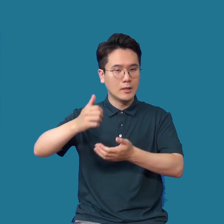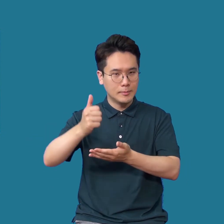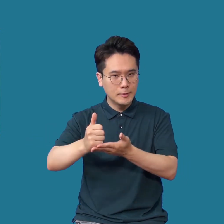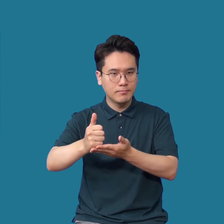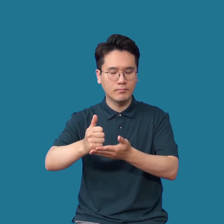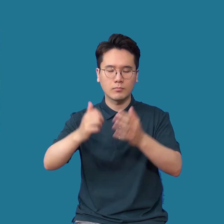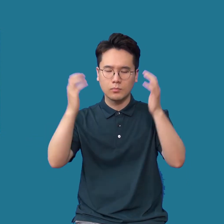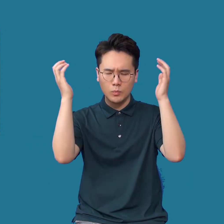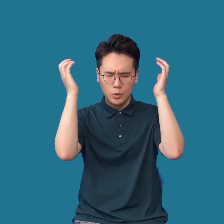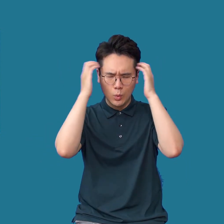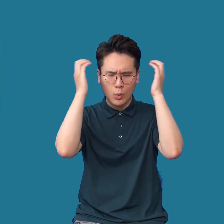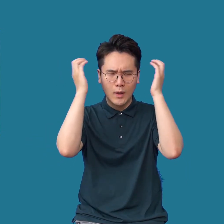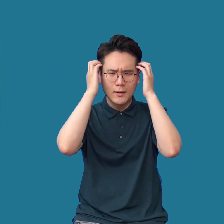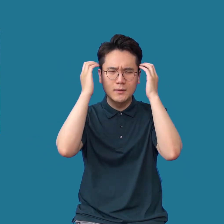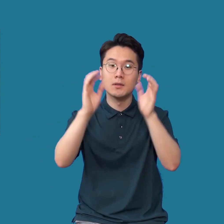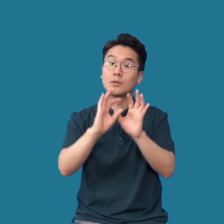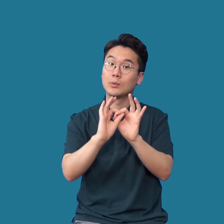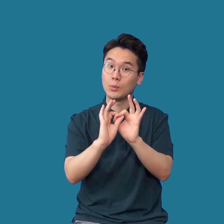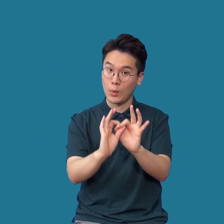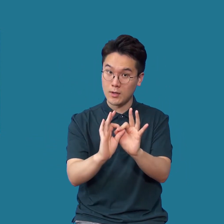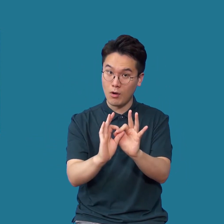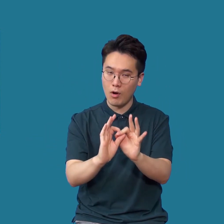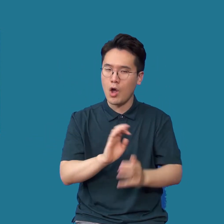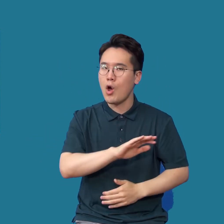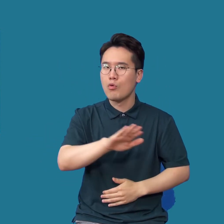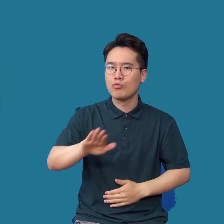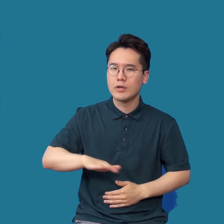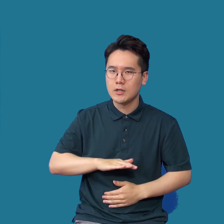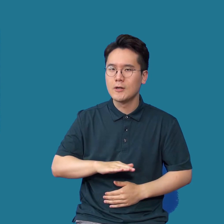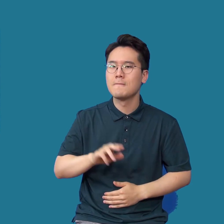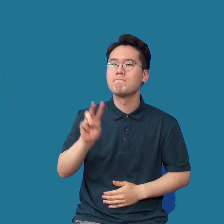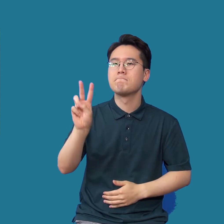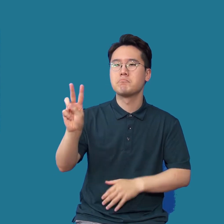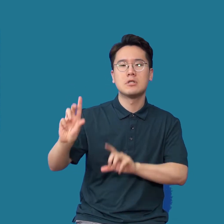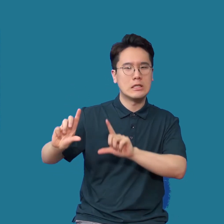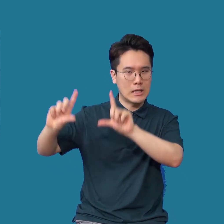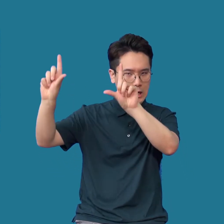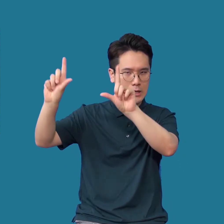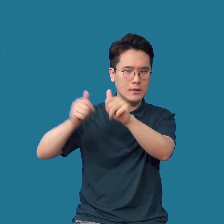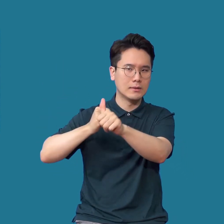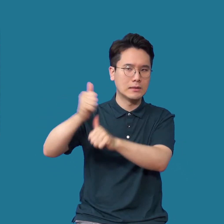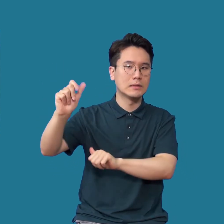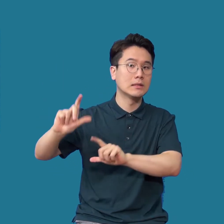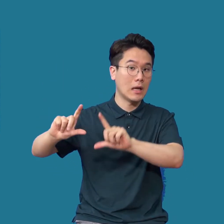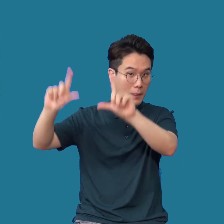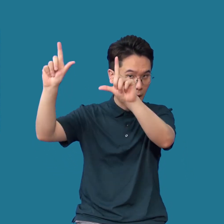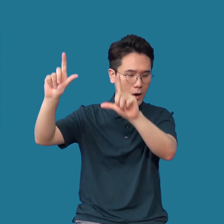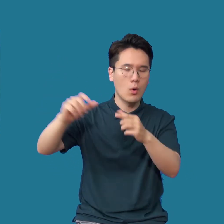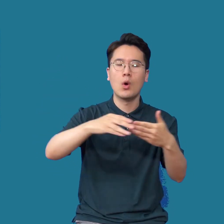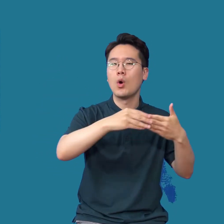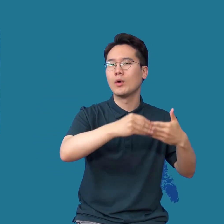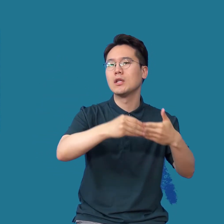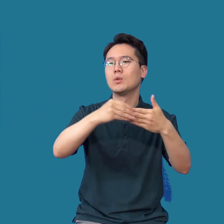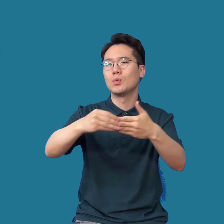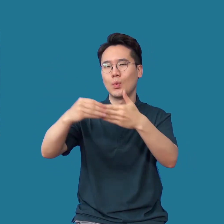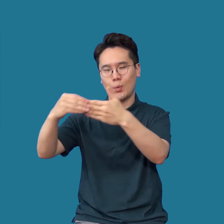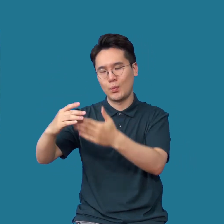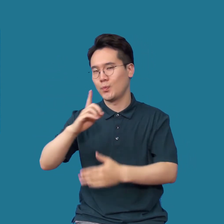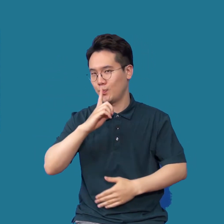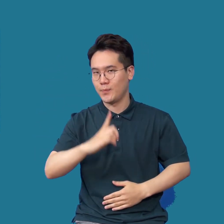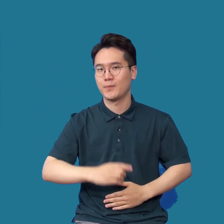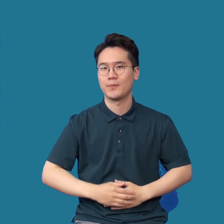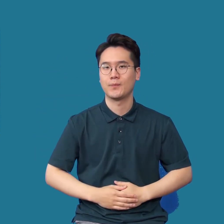고난을 통해서라도 우리를 V-Day로 이끄실 때가 있습니다. 고난을